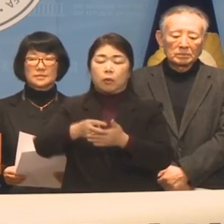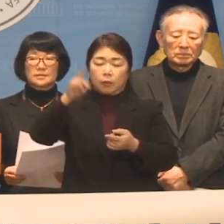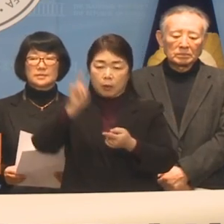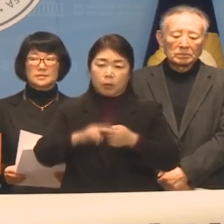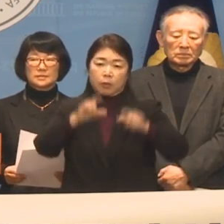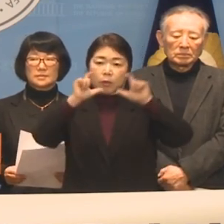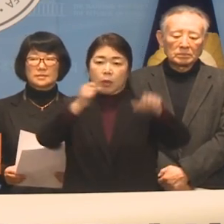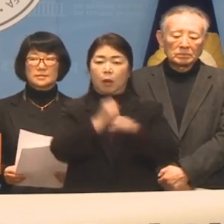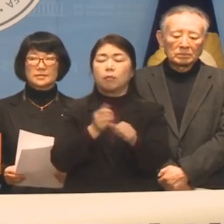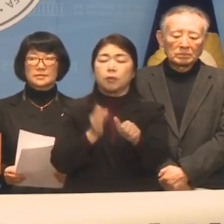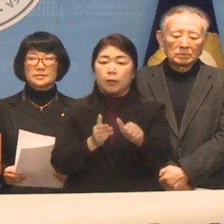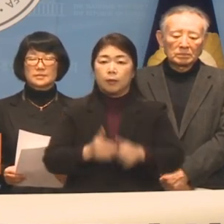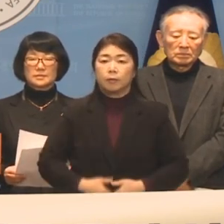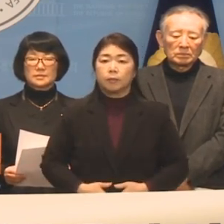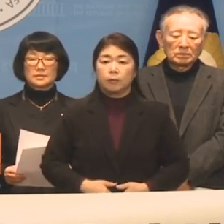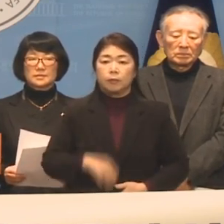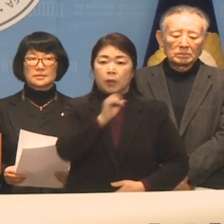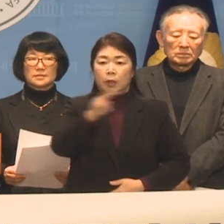제1야당답게,